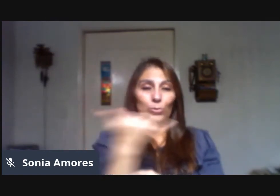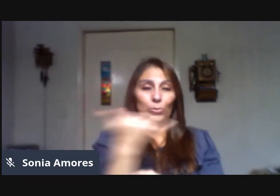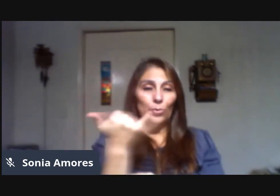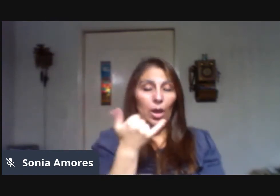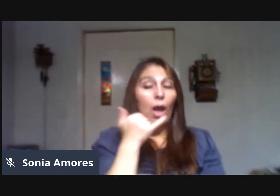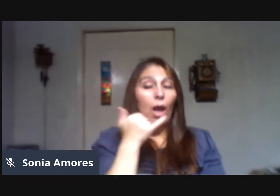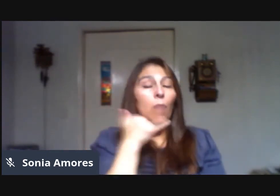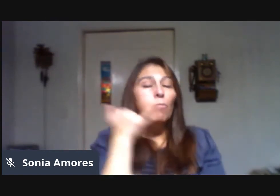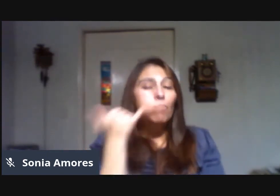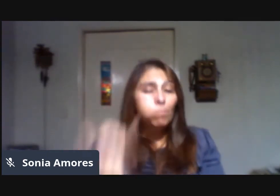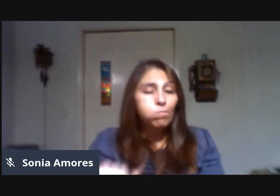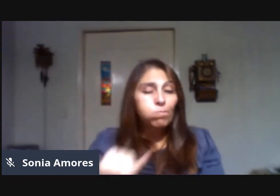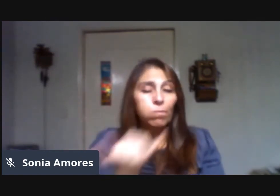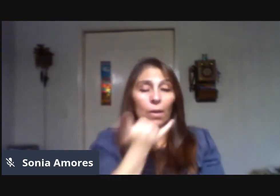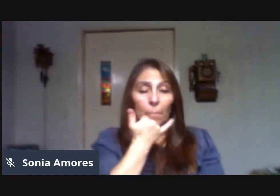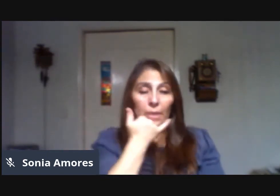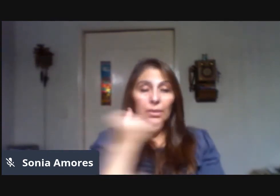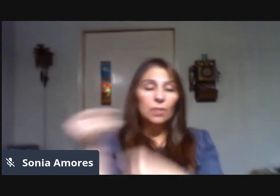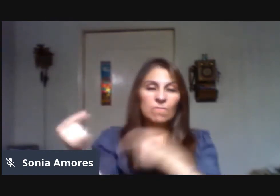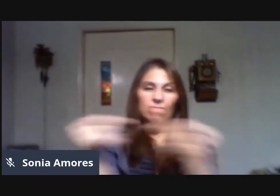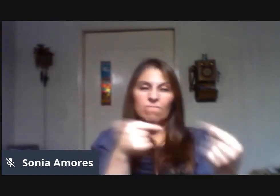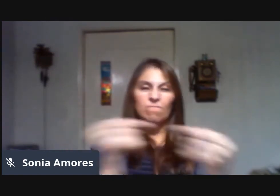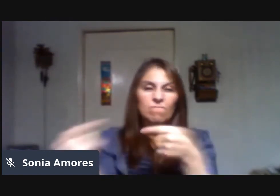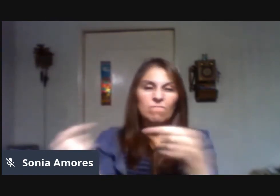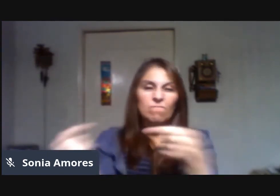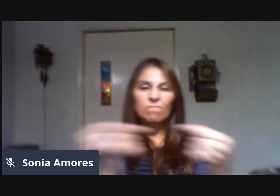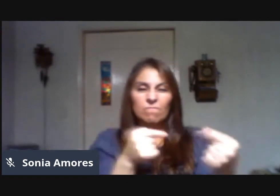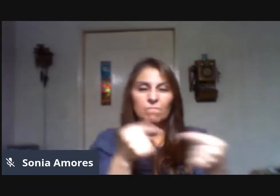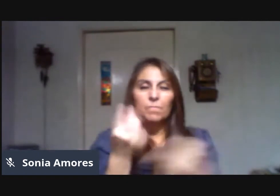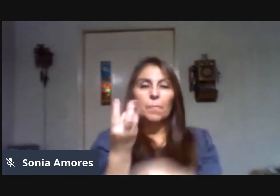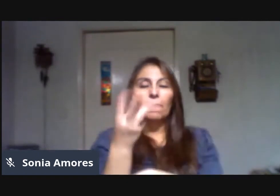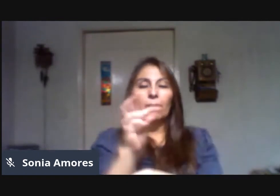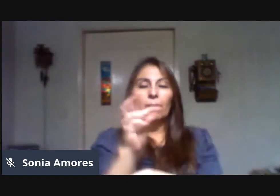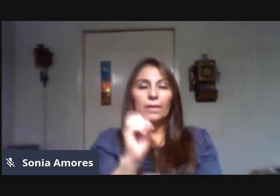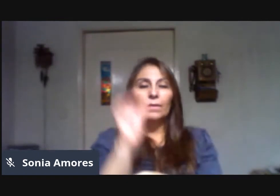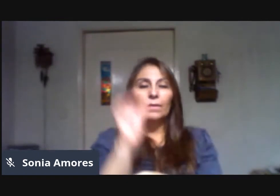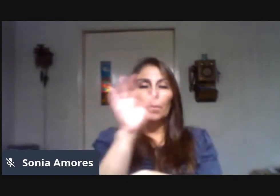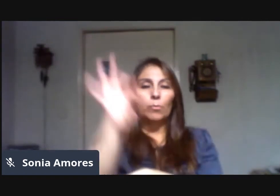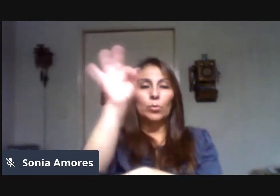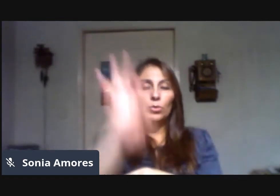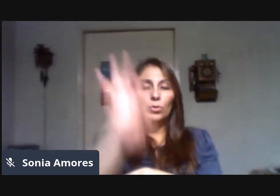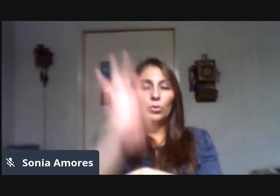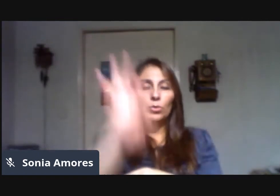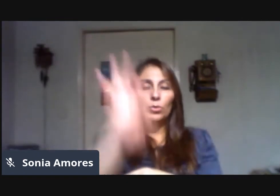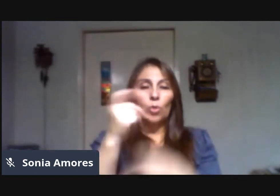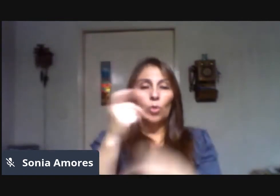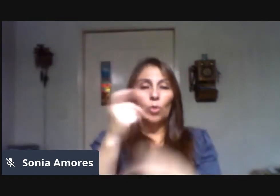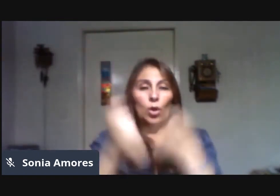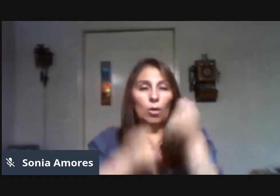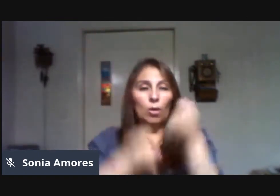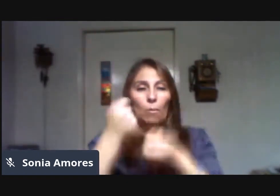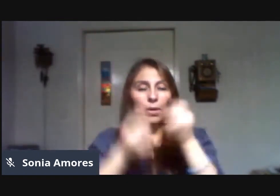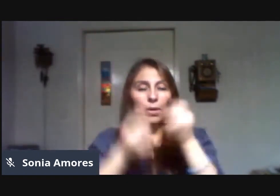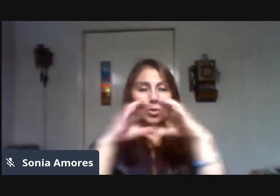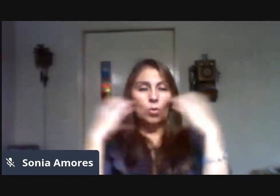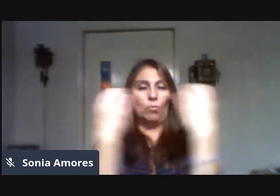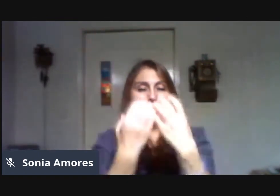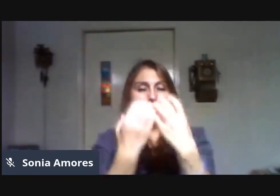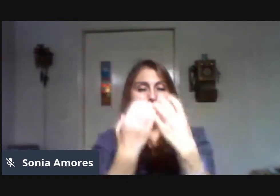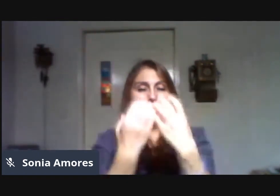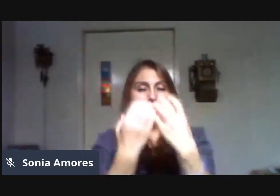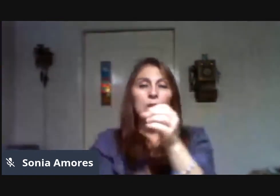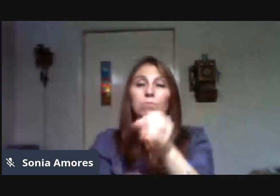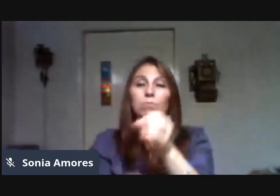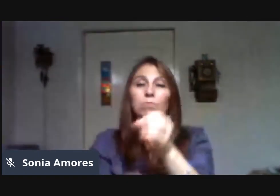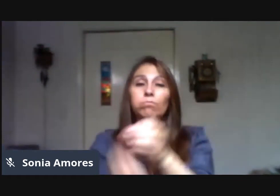se disputa el 30% del comercio global y nuevos yacimientos de petróleo y de gas, a pesar